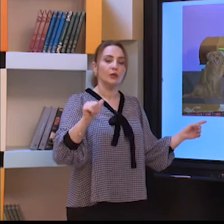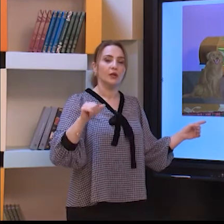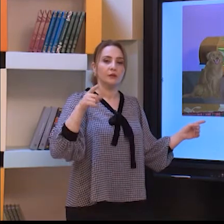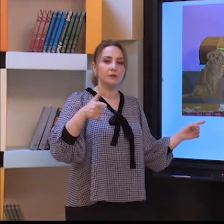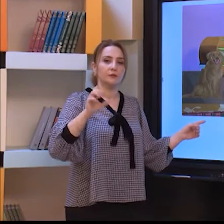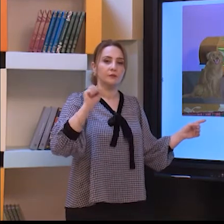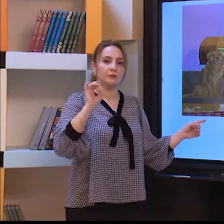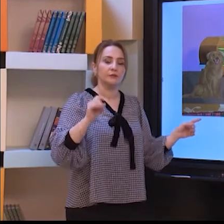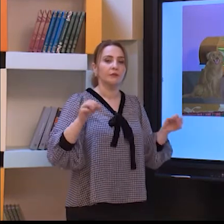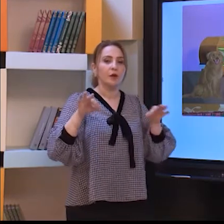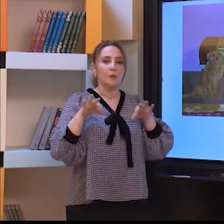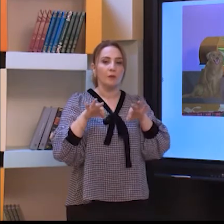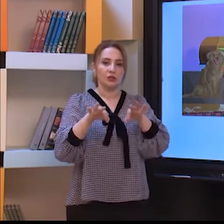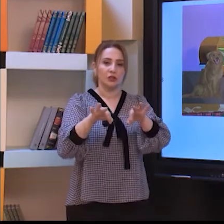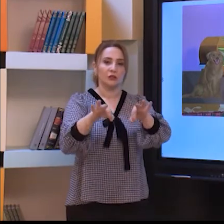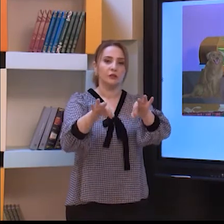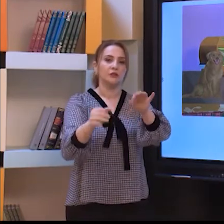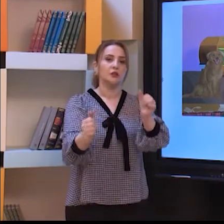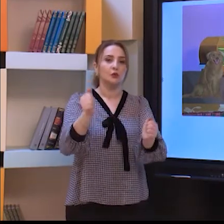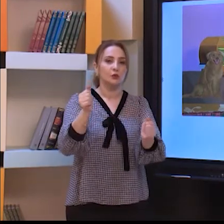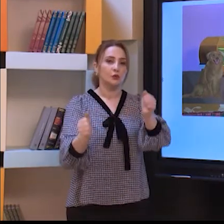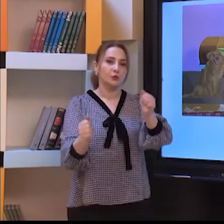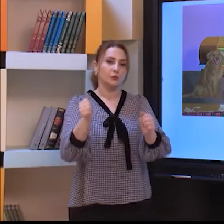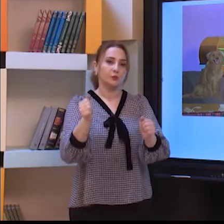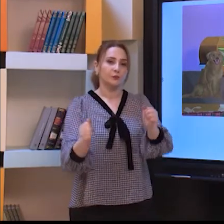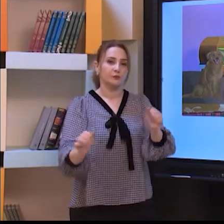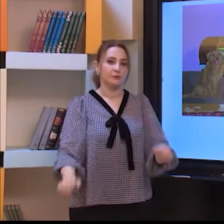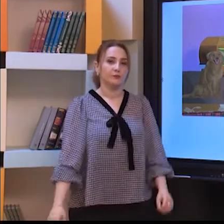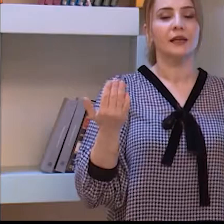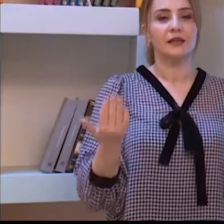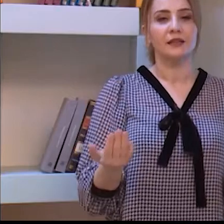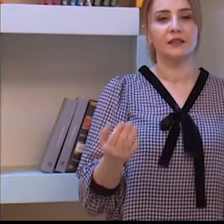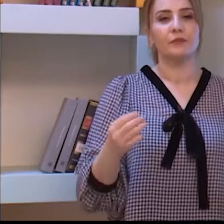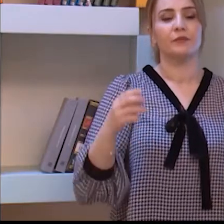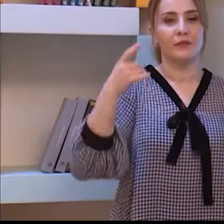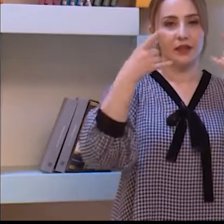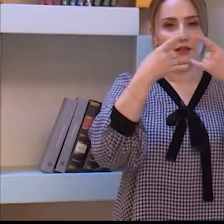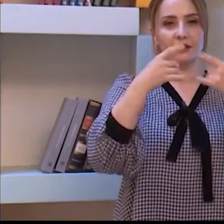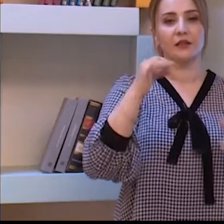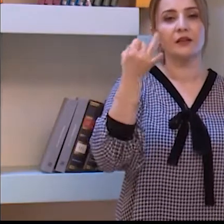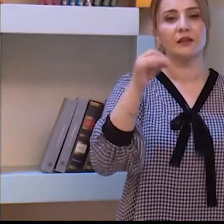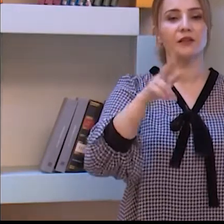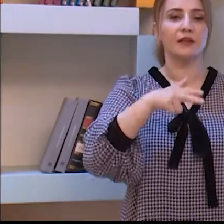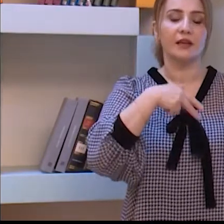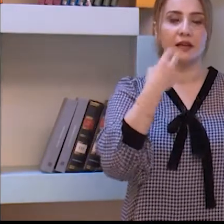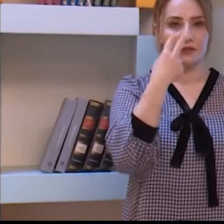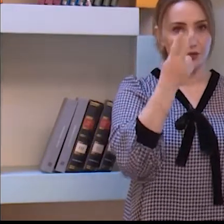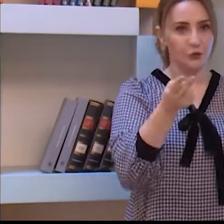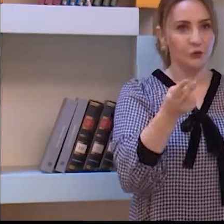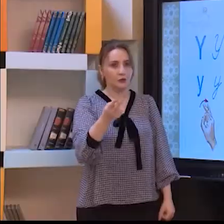Vüqar, maşın, sürür. İndi ekranda Y hərfini görürük.